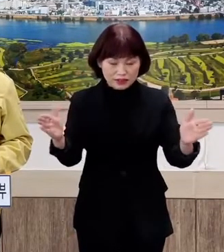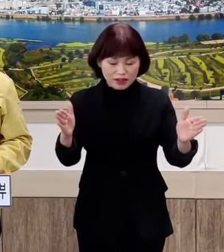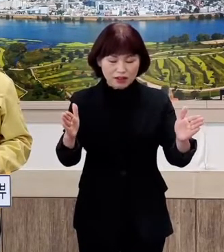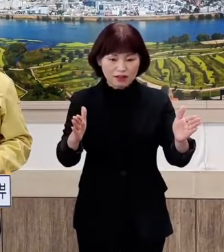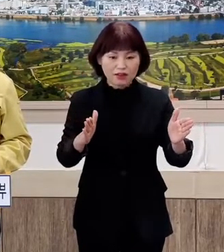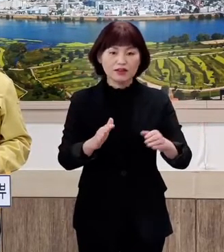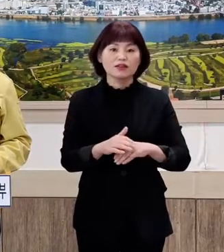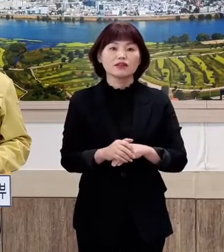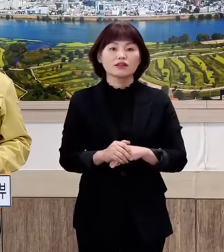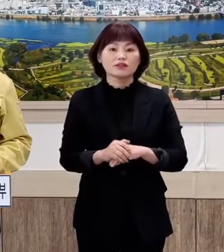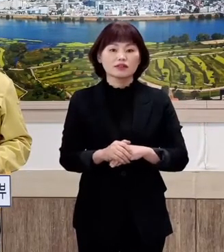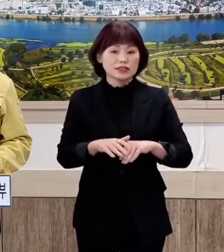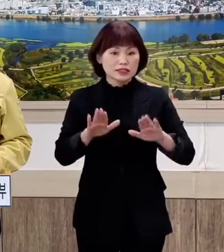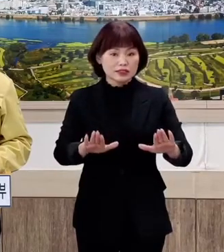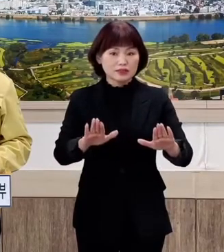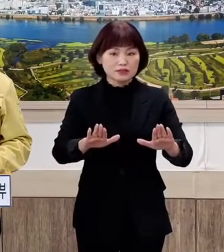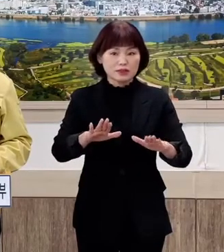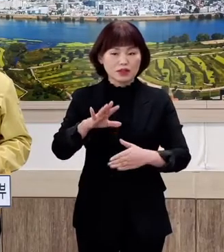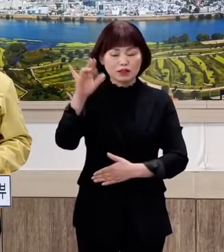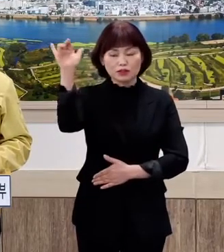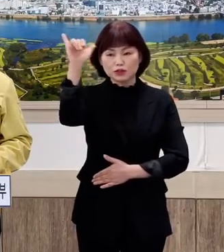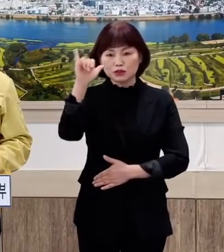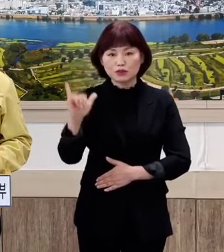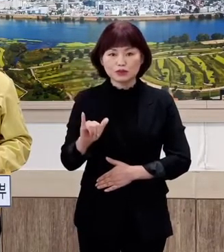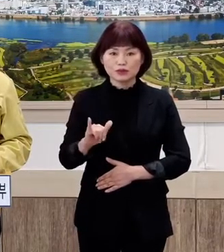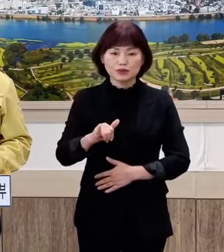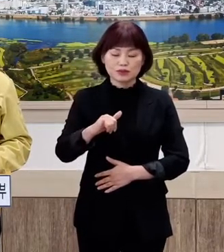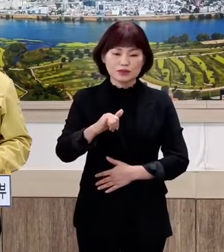현재 국내 신규 확진자는